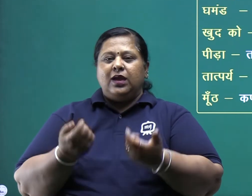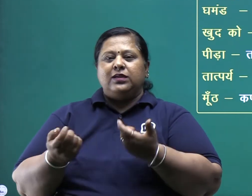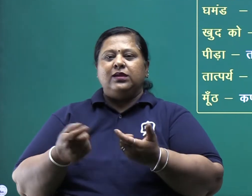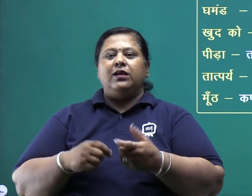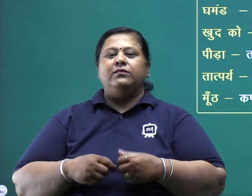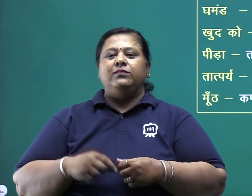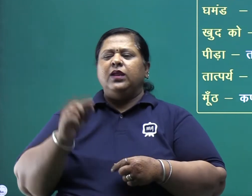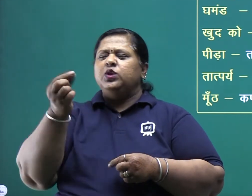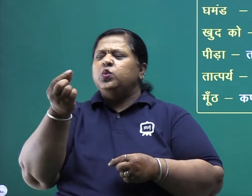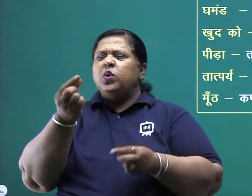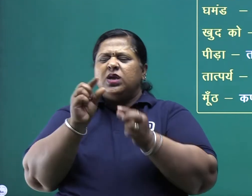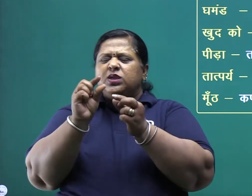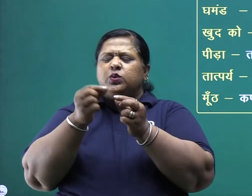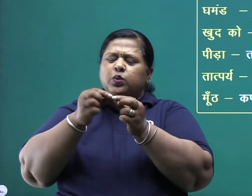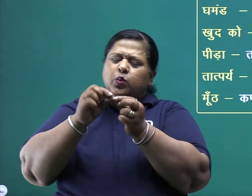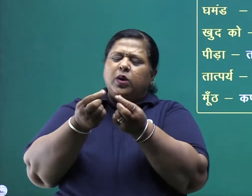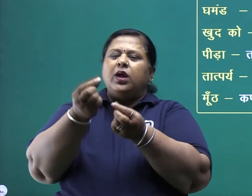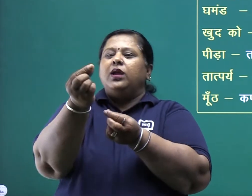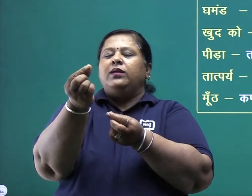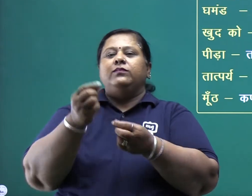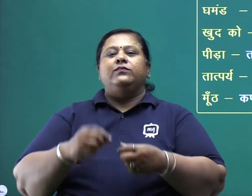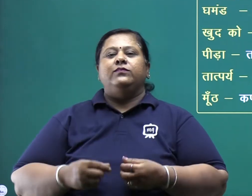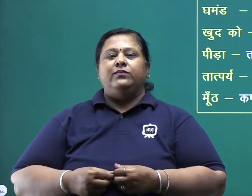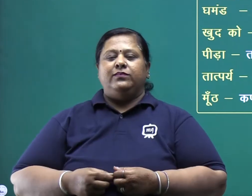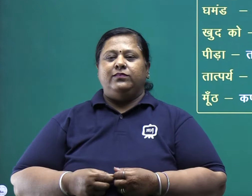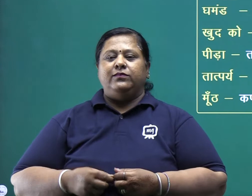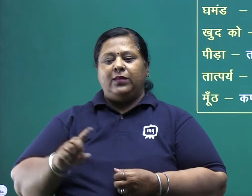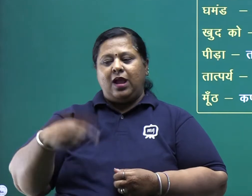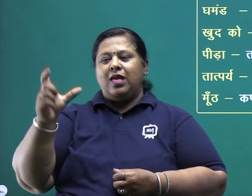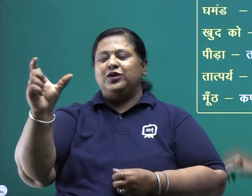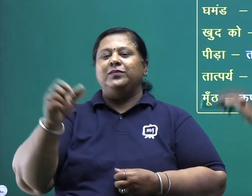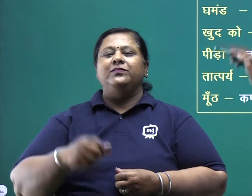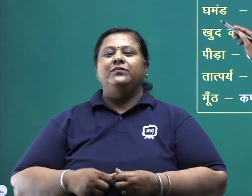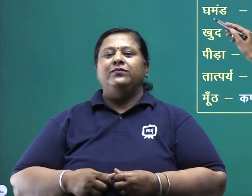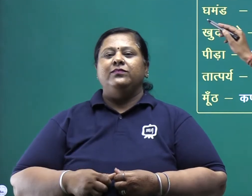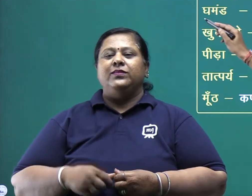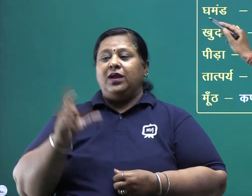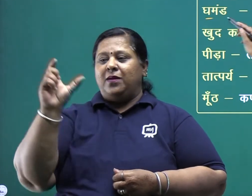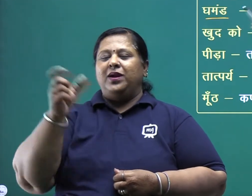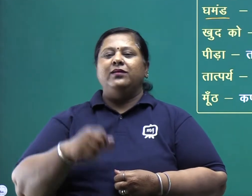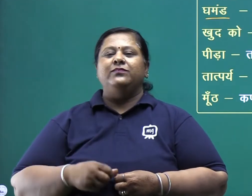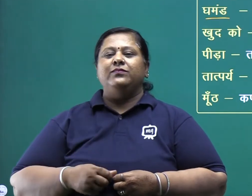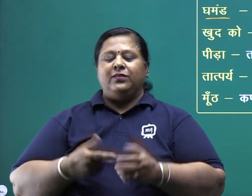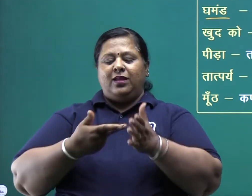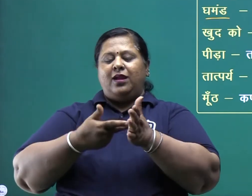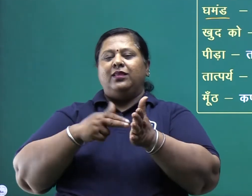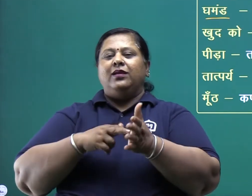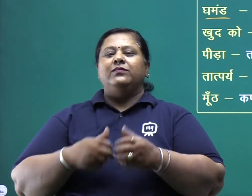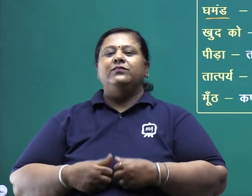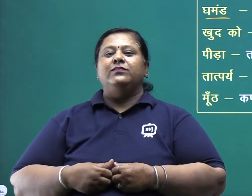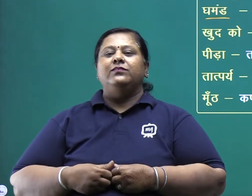एक छोटा सा टुकड़ा। अगला शब्द घमंड अर्थ